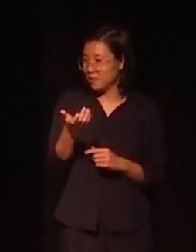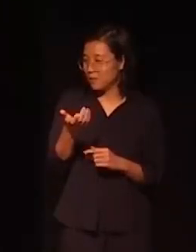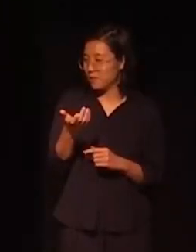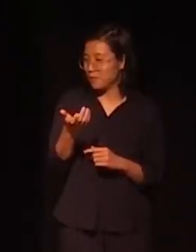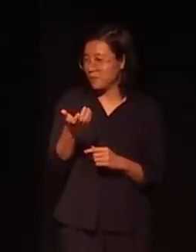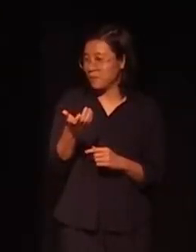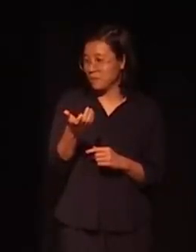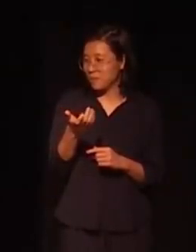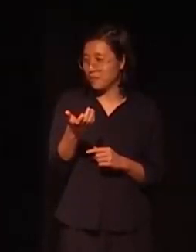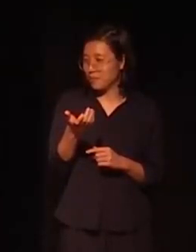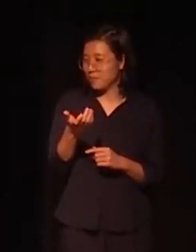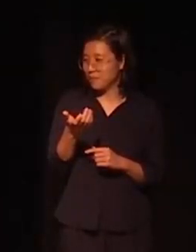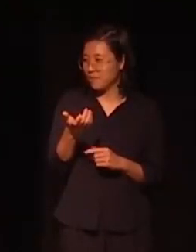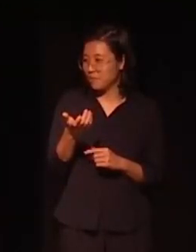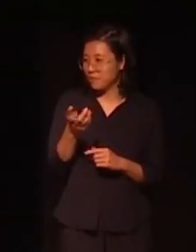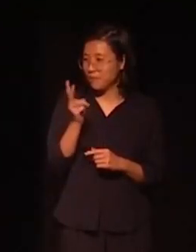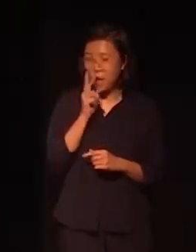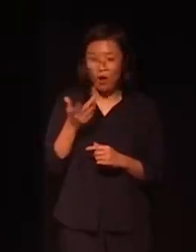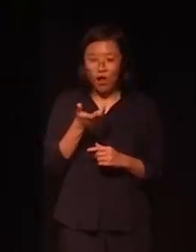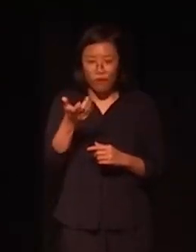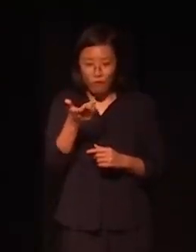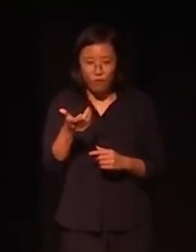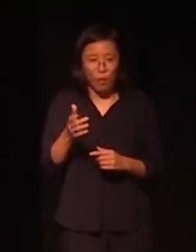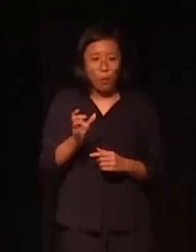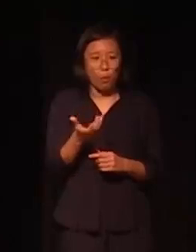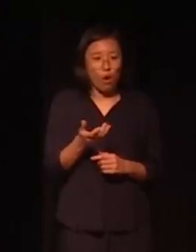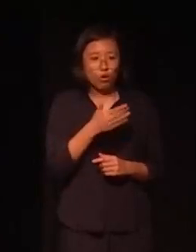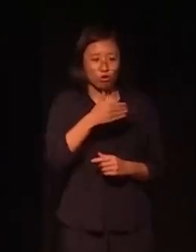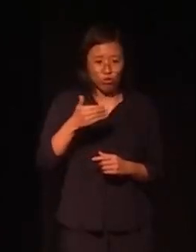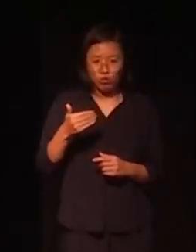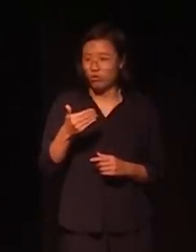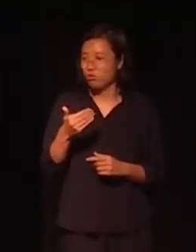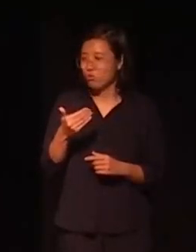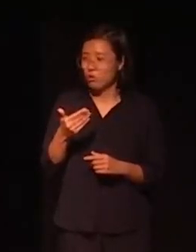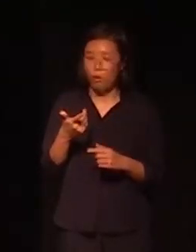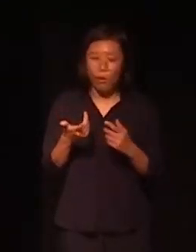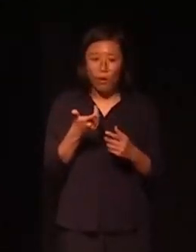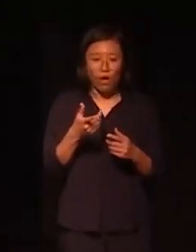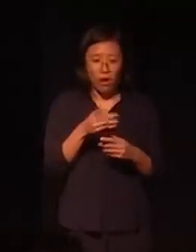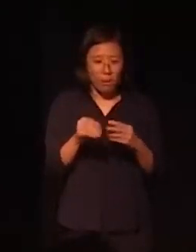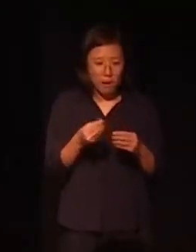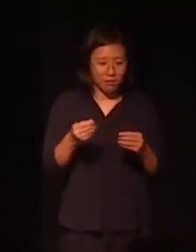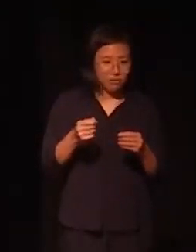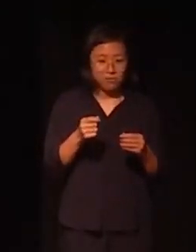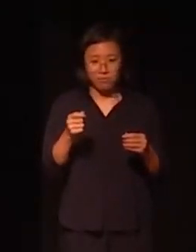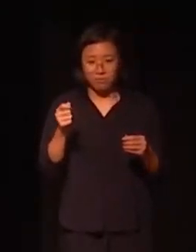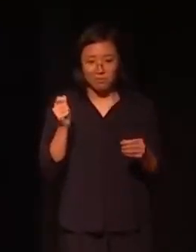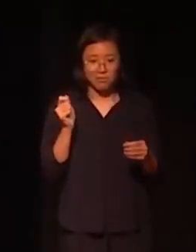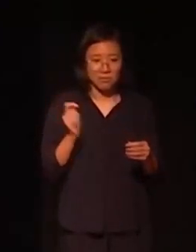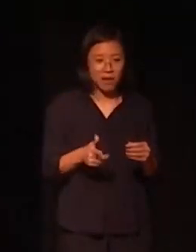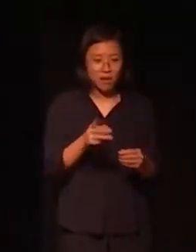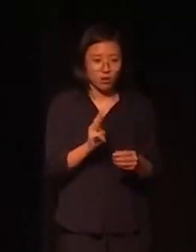you can have smoked yellow clocker. You can have smoke with something fragrant, 一颗香